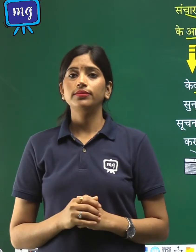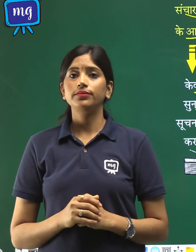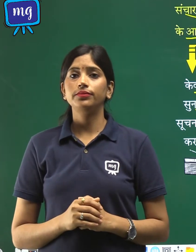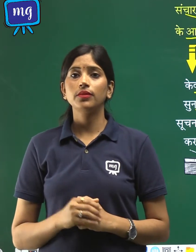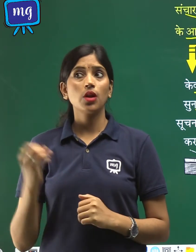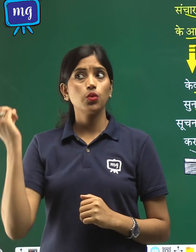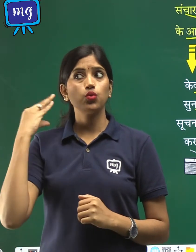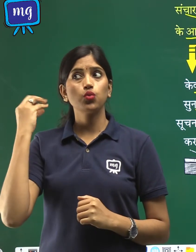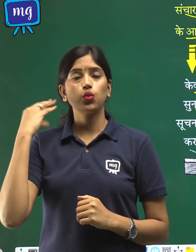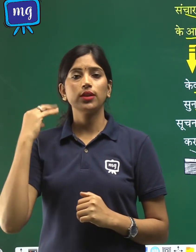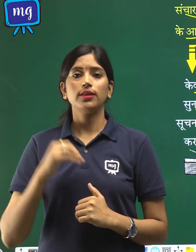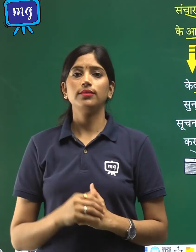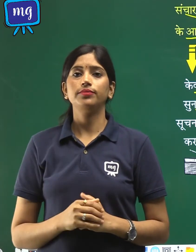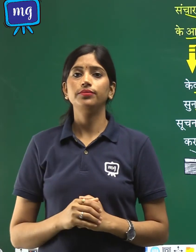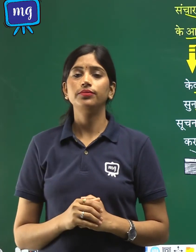सुनकर